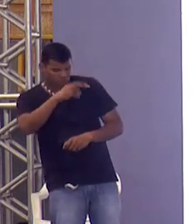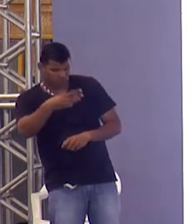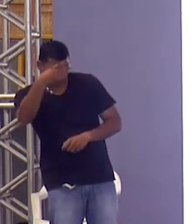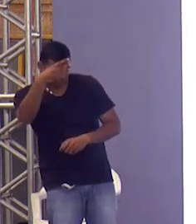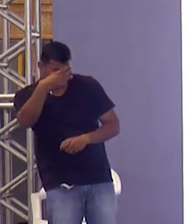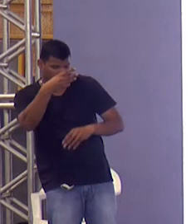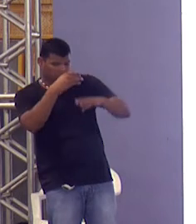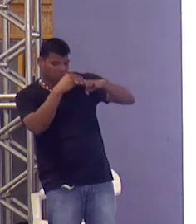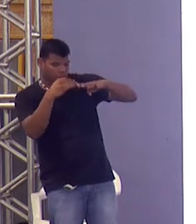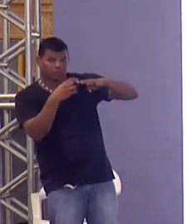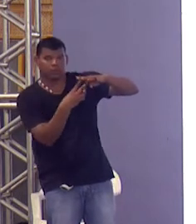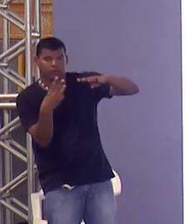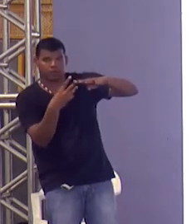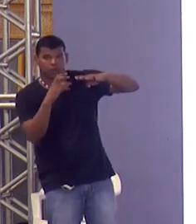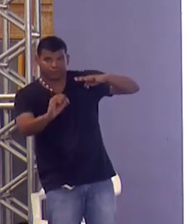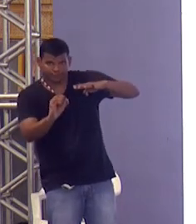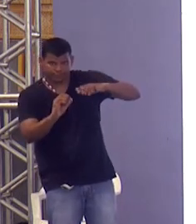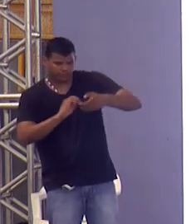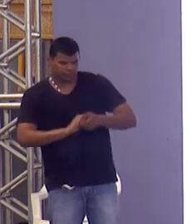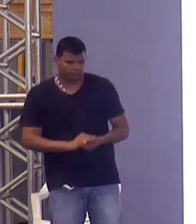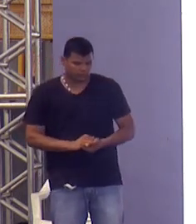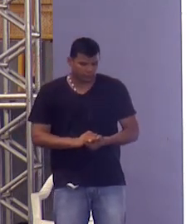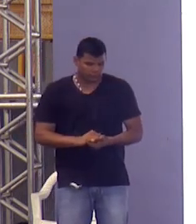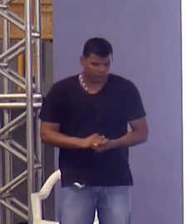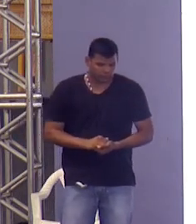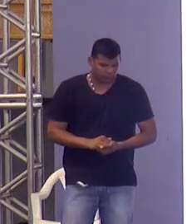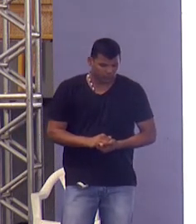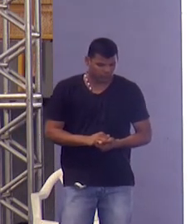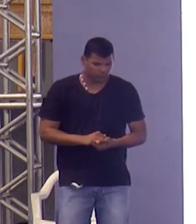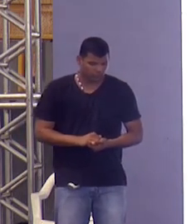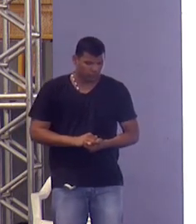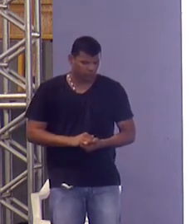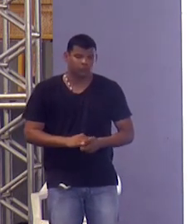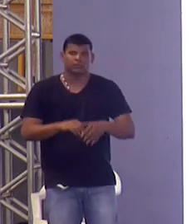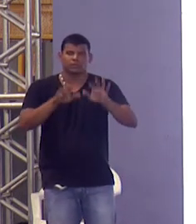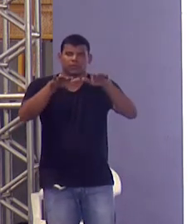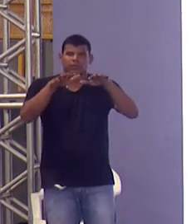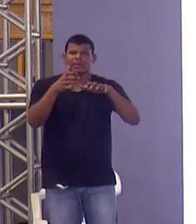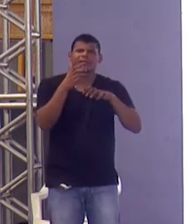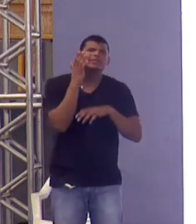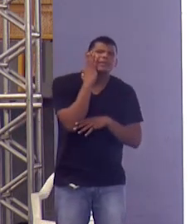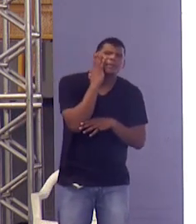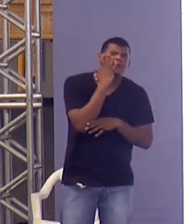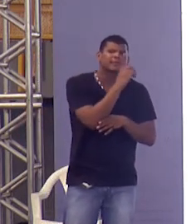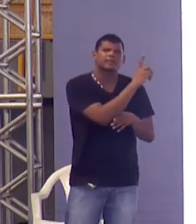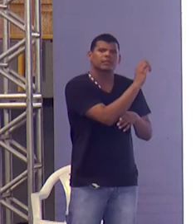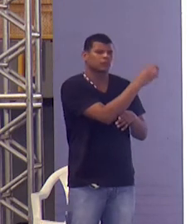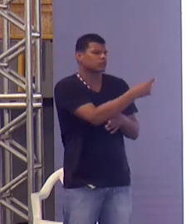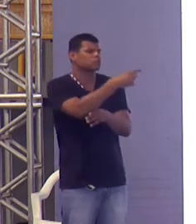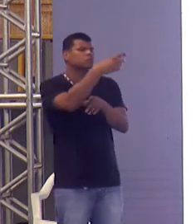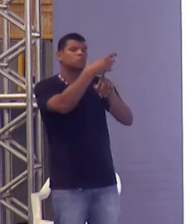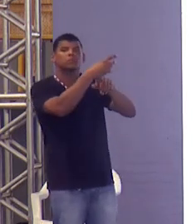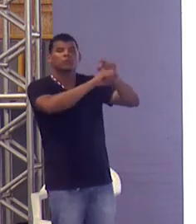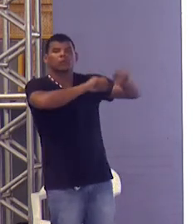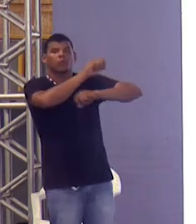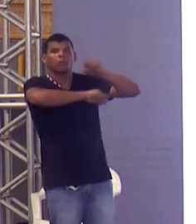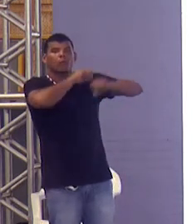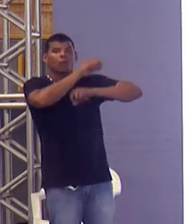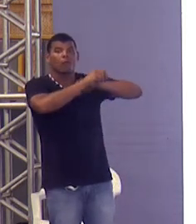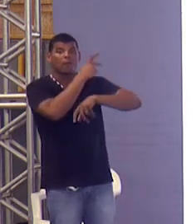103 sobre 330. O que é o 103? É o número